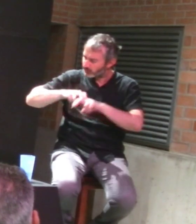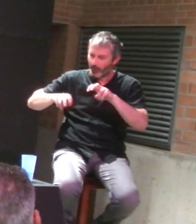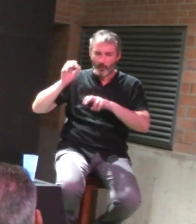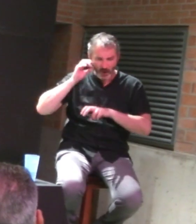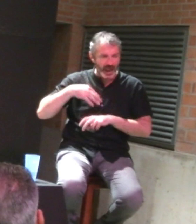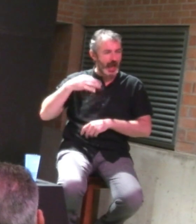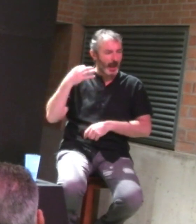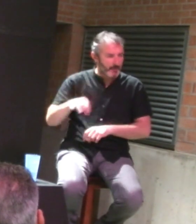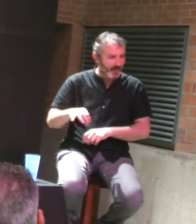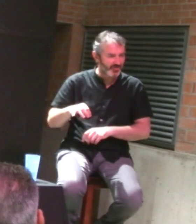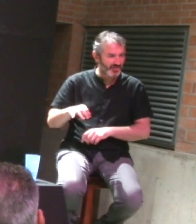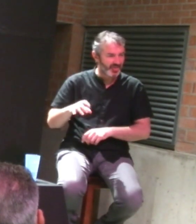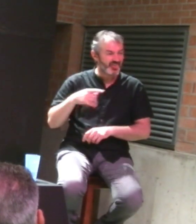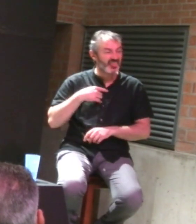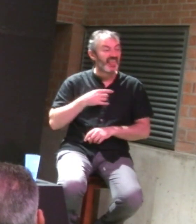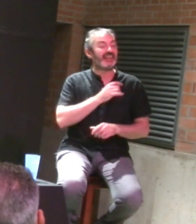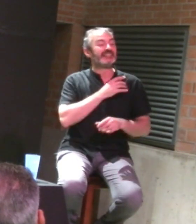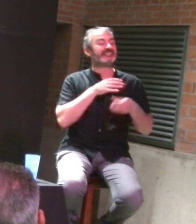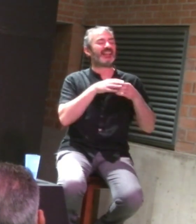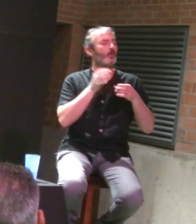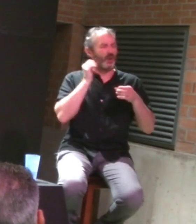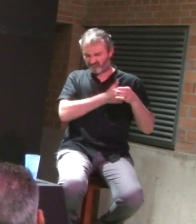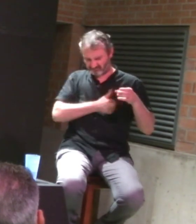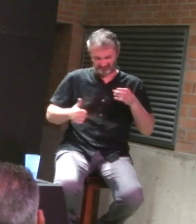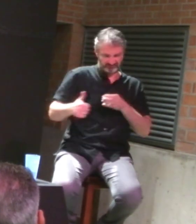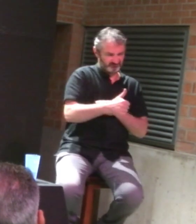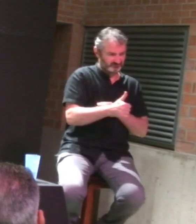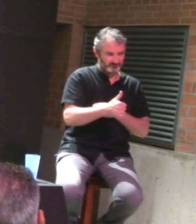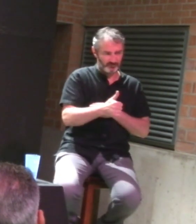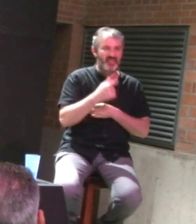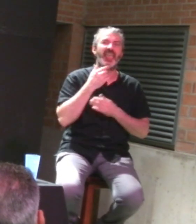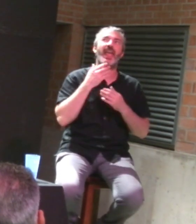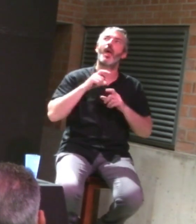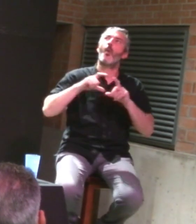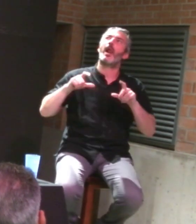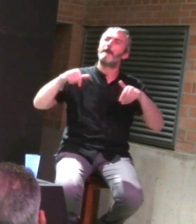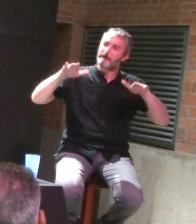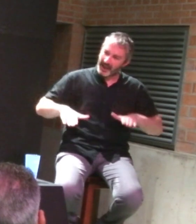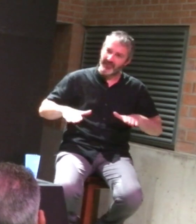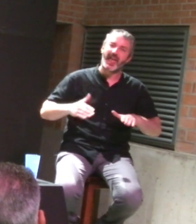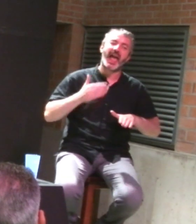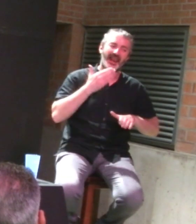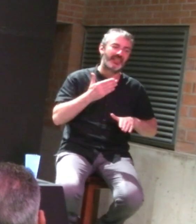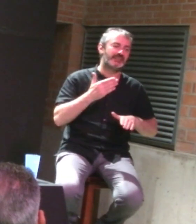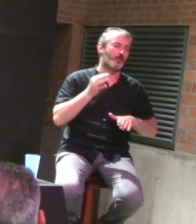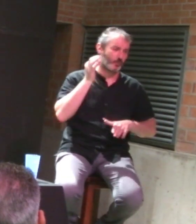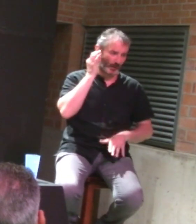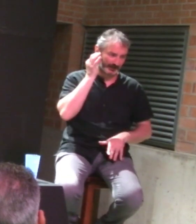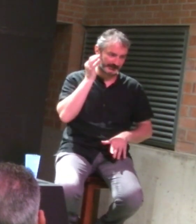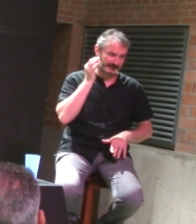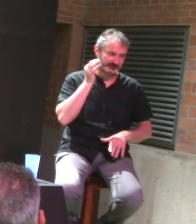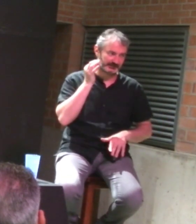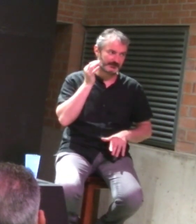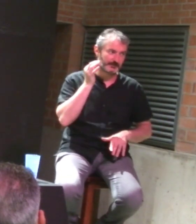dones van fins i tot per davant del sindicat, no? Quan directament doncs, la porta de la bufeta són les que paren el torn de nit i és una mica com